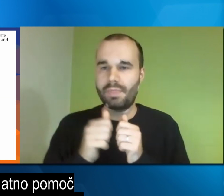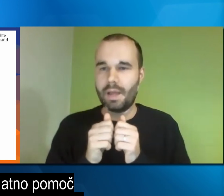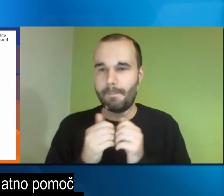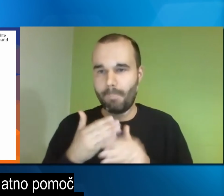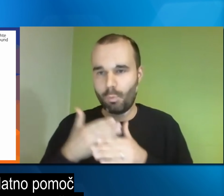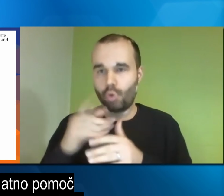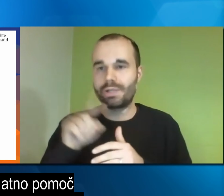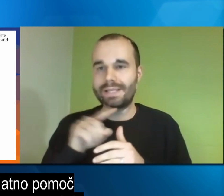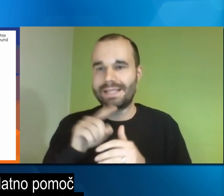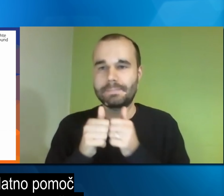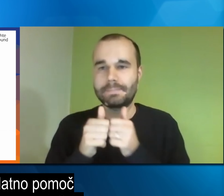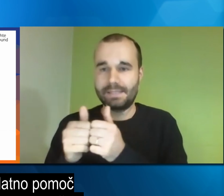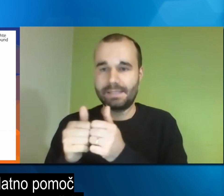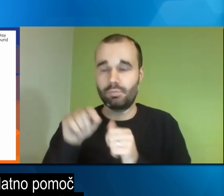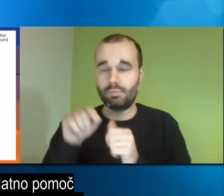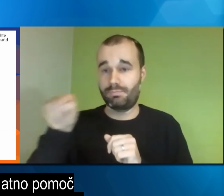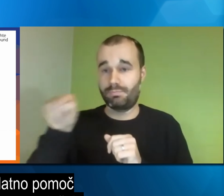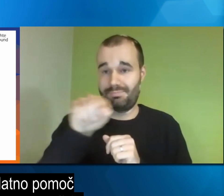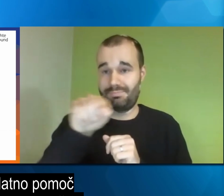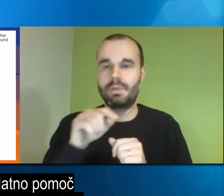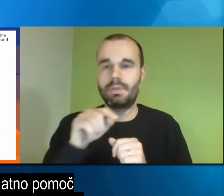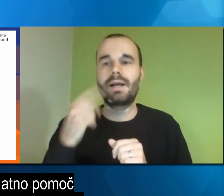in spremstvo se pa